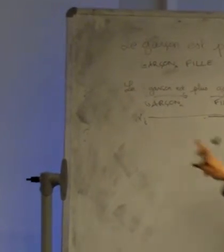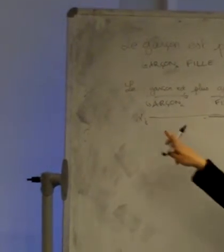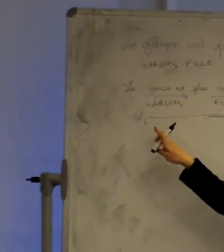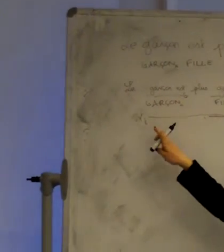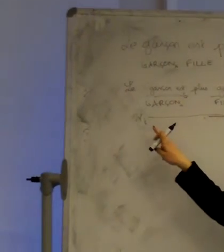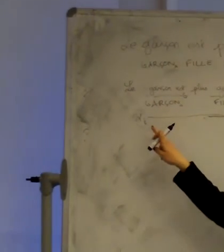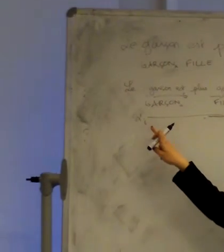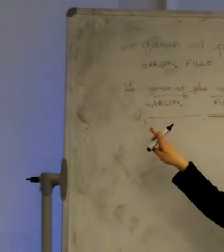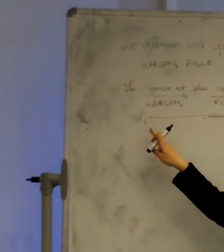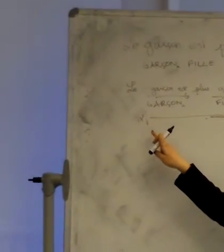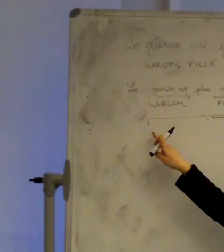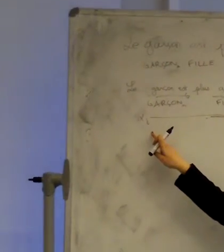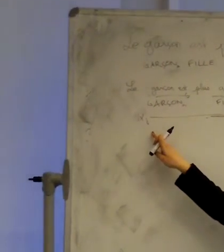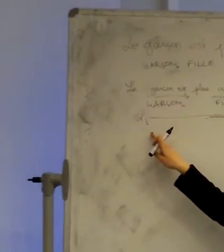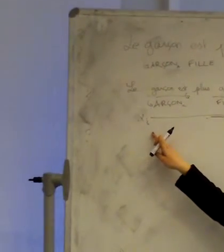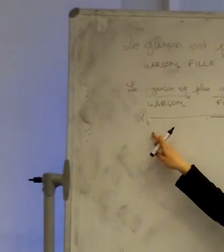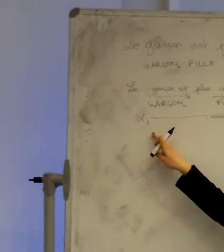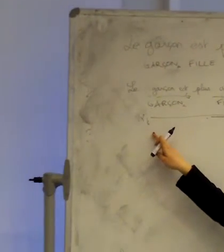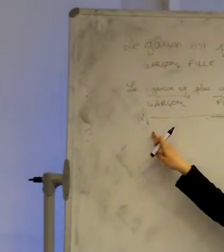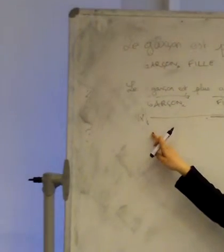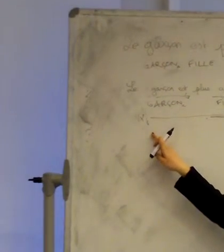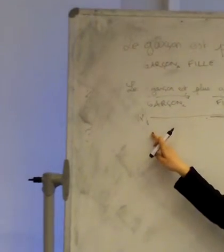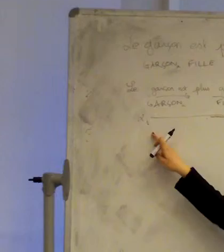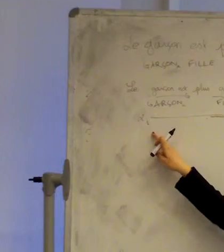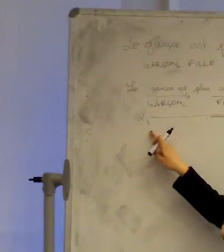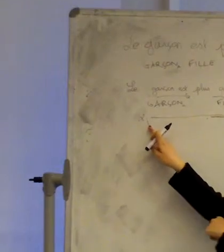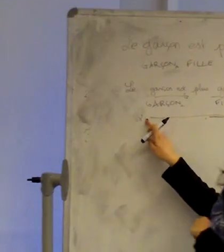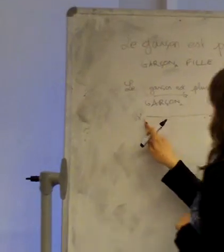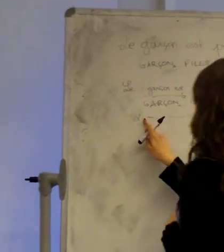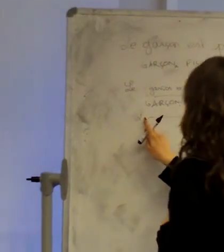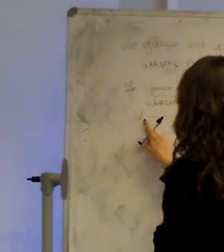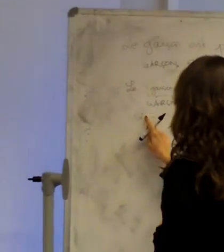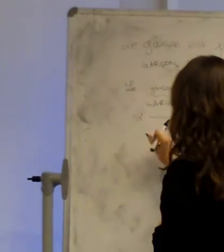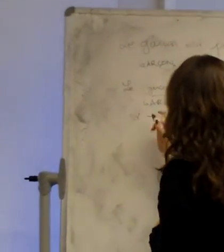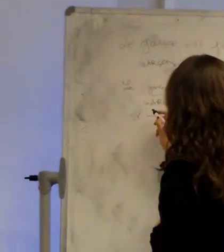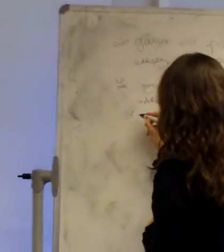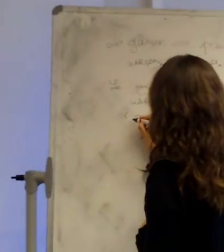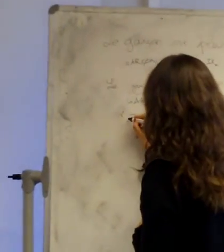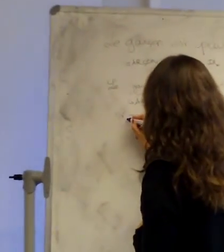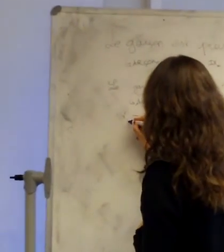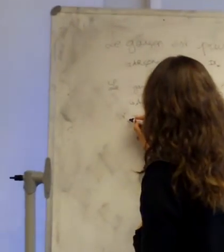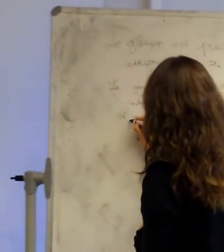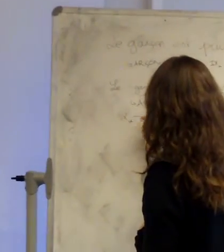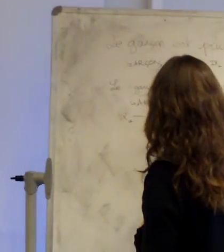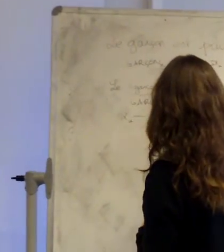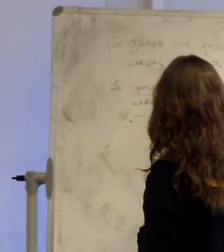A. IX. A. Oh, I don't know what you say. Garçon. Ah, c'est...